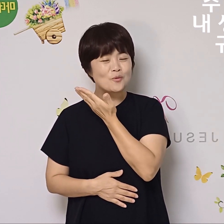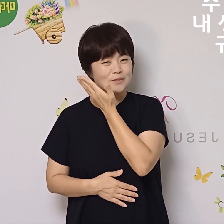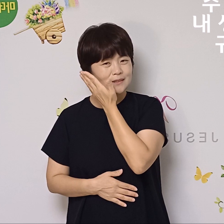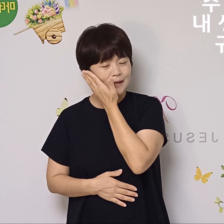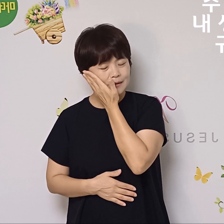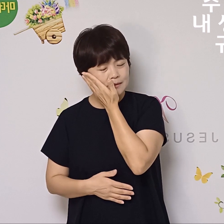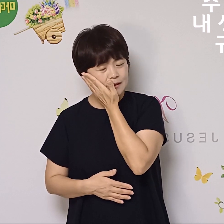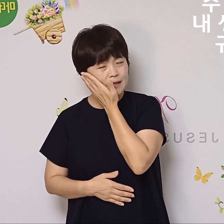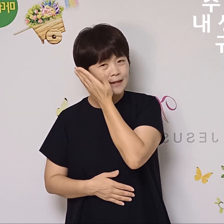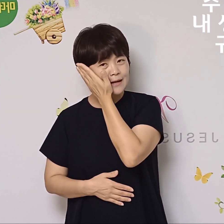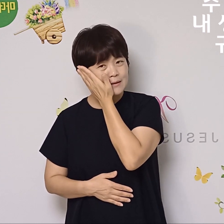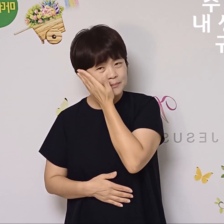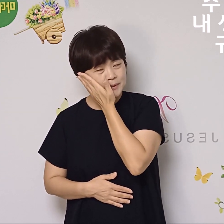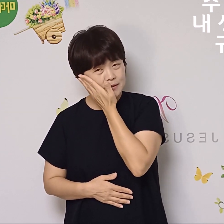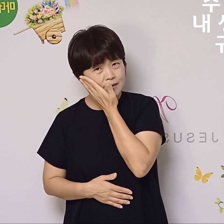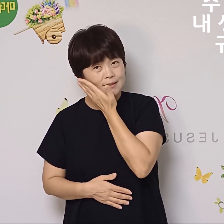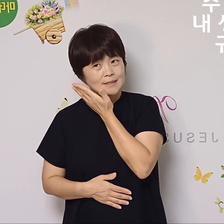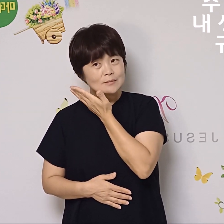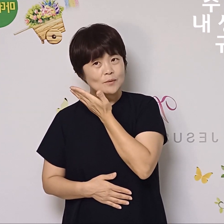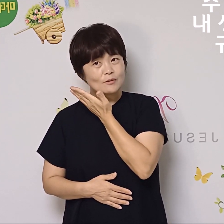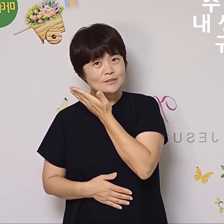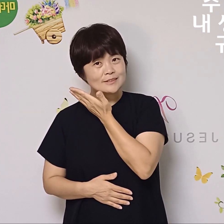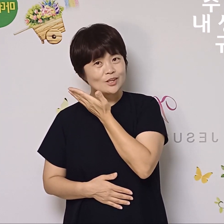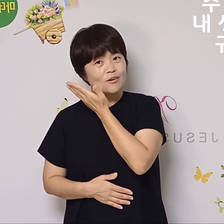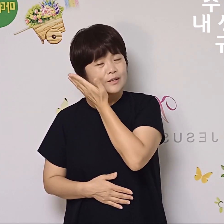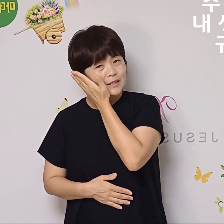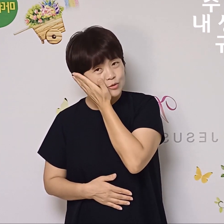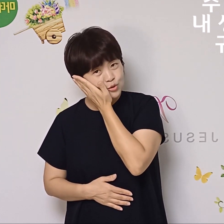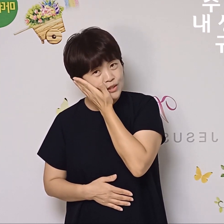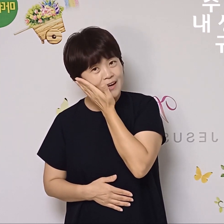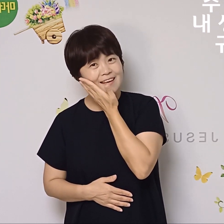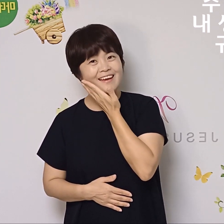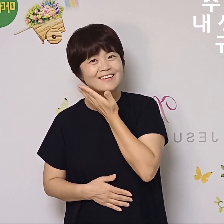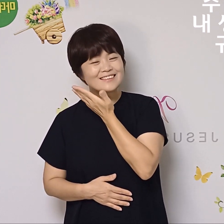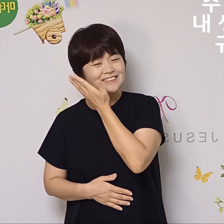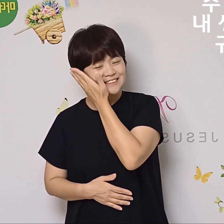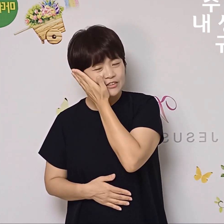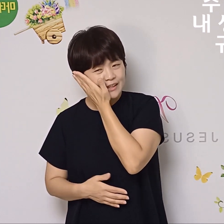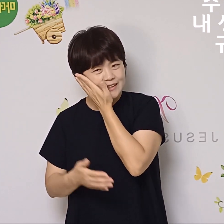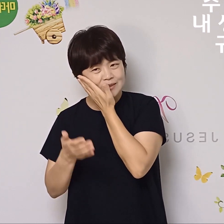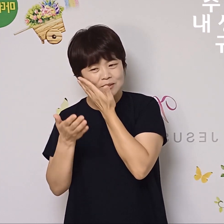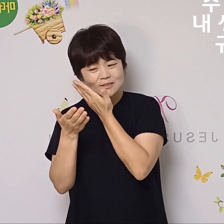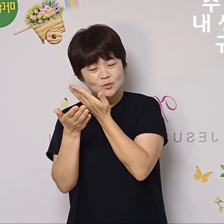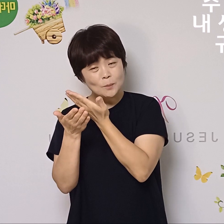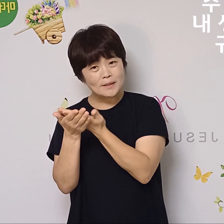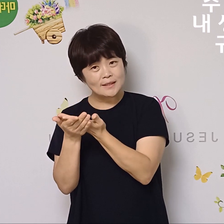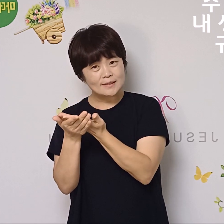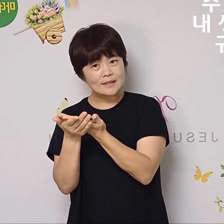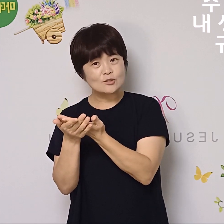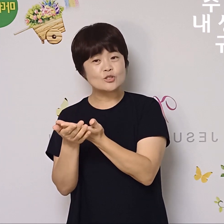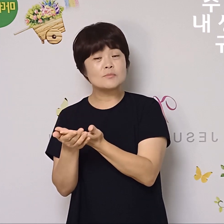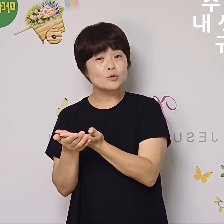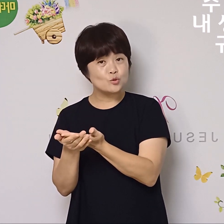볼을 이렇게 약간 뭐라 그래야 되죠? 이렇게 귀하게 이렇게 쓸어 내리시면서 손바닥에다 놔주시면